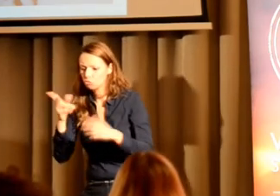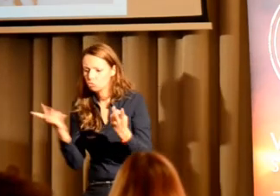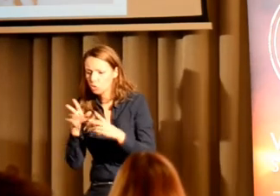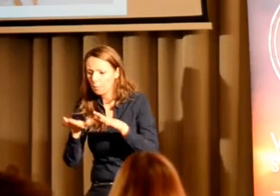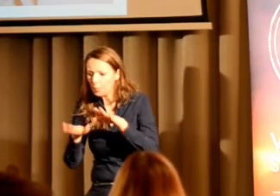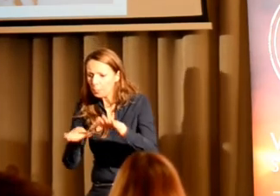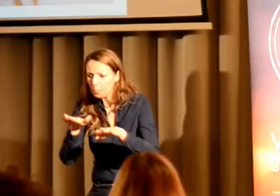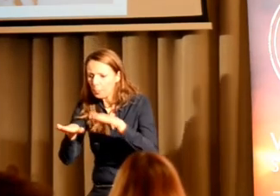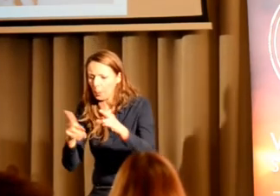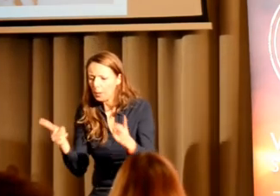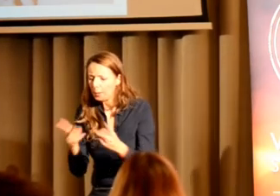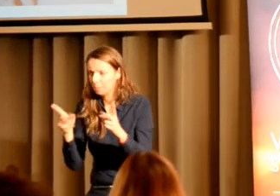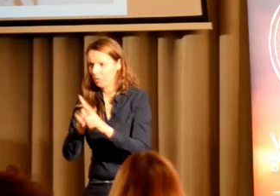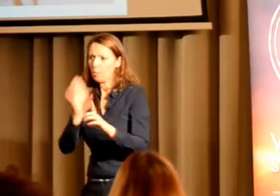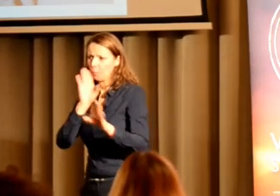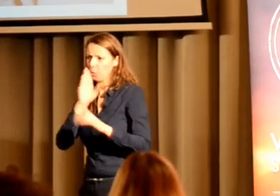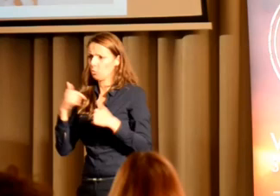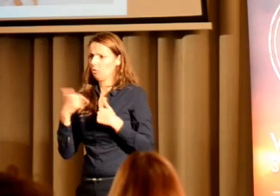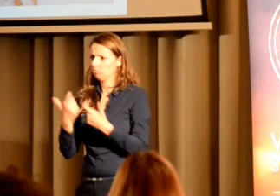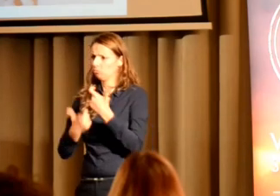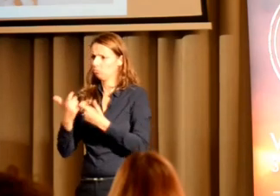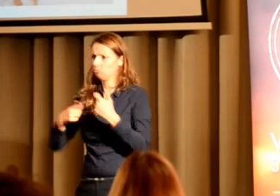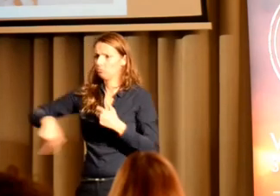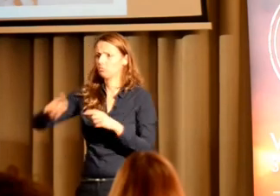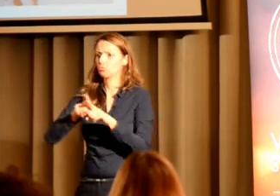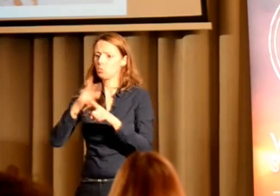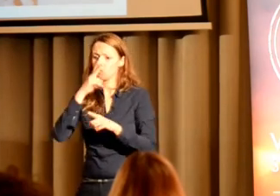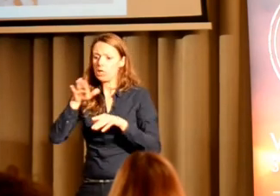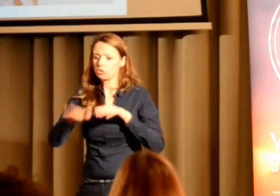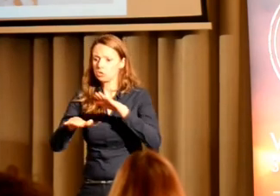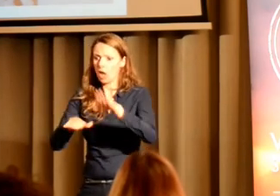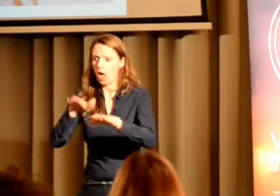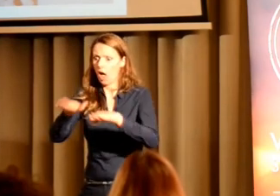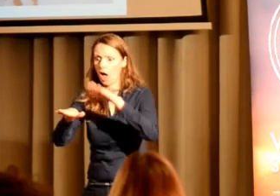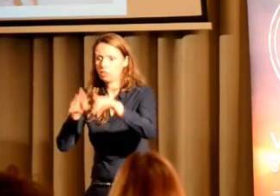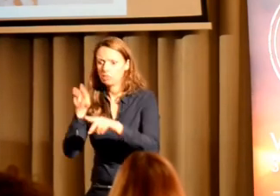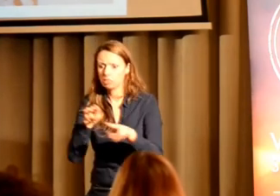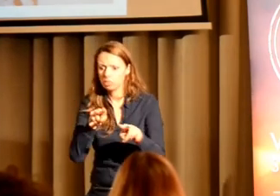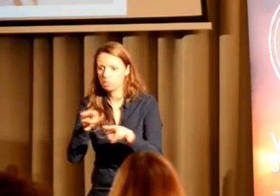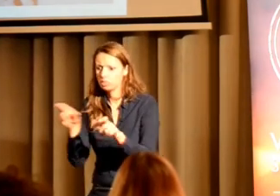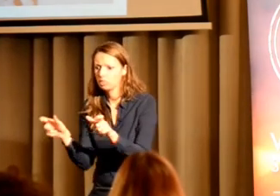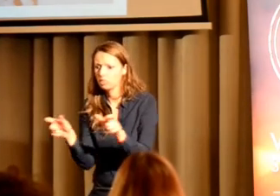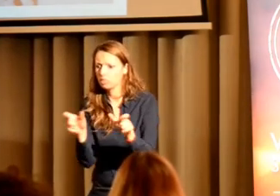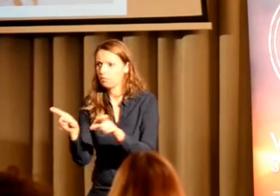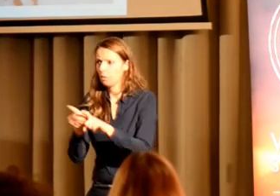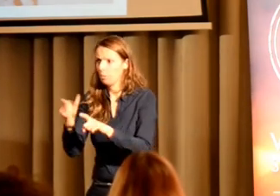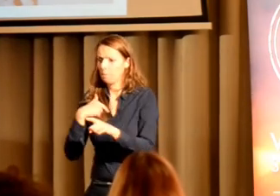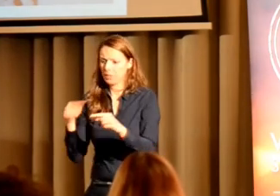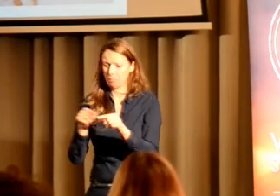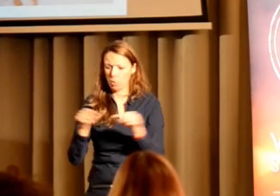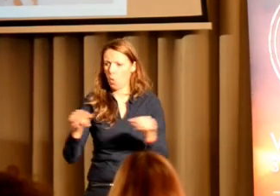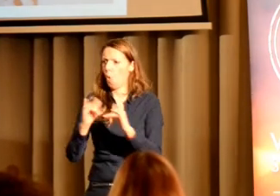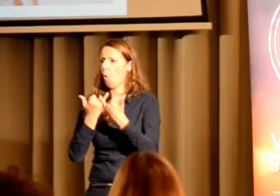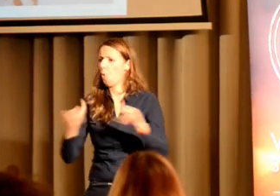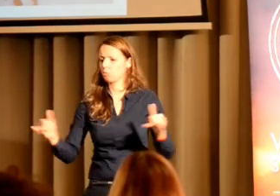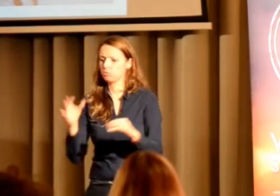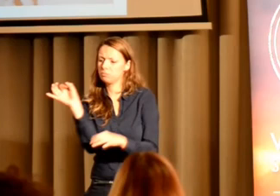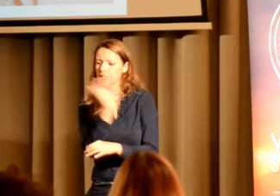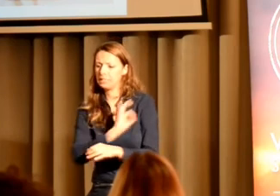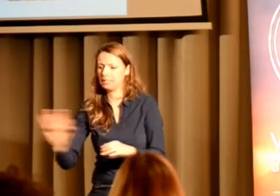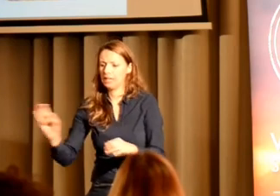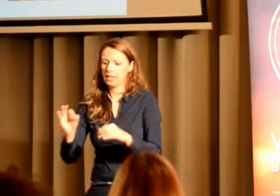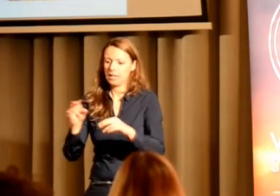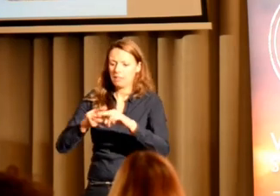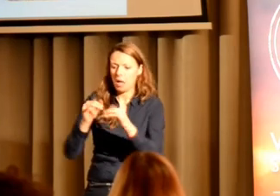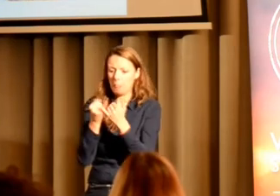idziemy do lasu, wyszukujemy tropy, jakieś inne ślady obecności, mamy ze sobą miarkę, bierzemy sobie różne rzeczy, zbieramy.